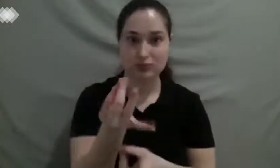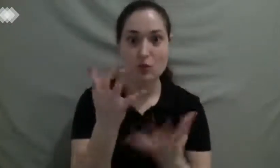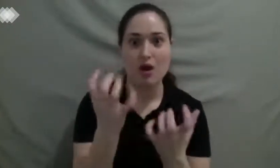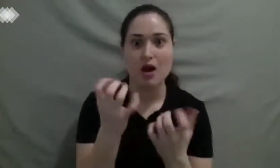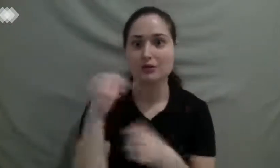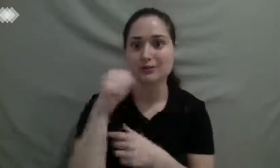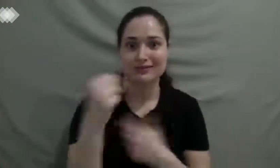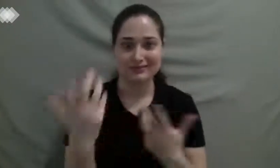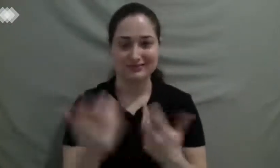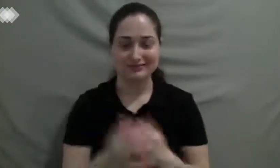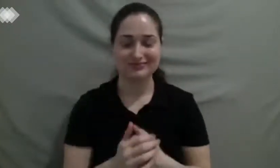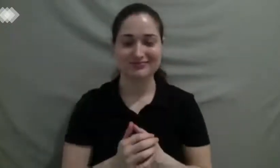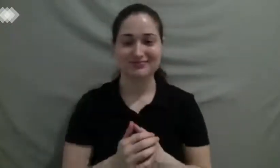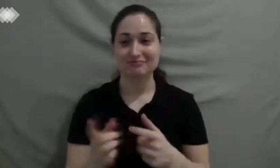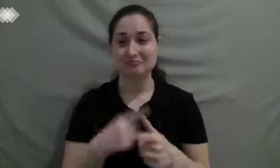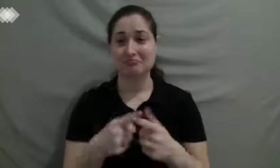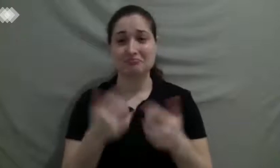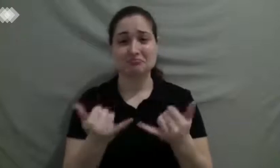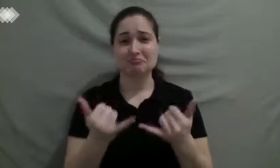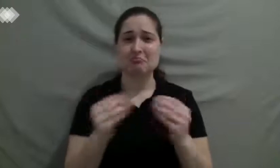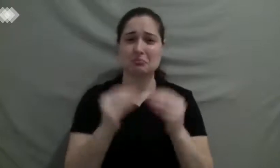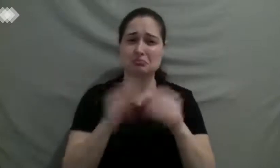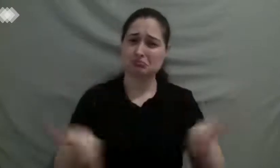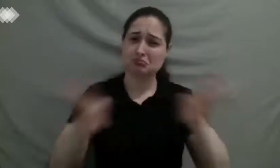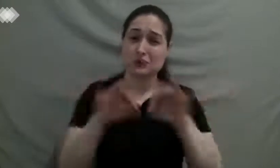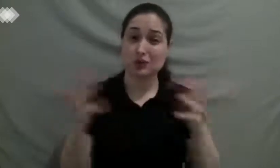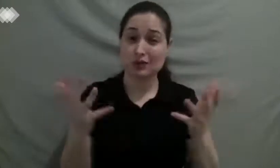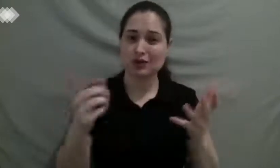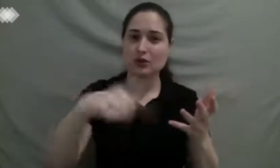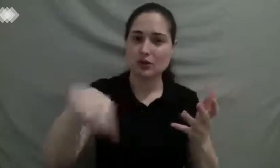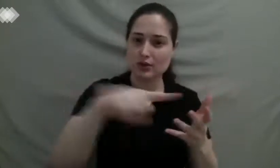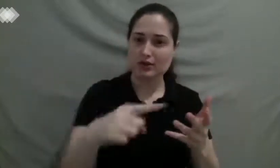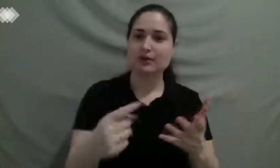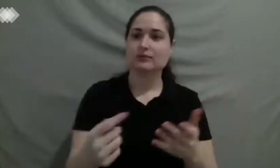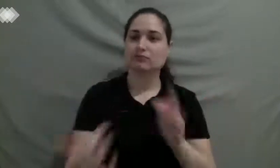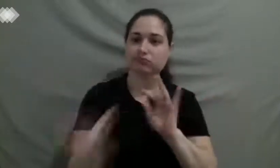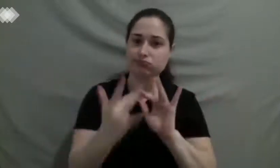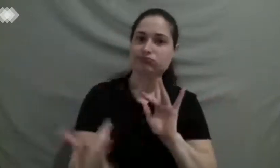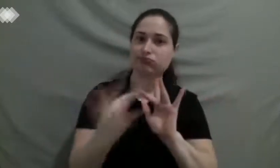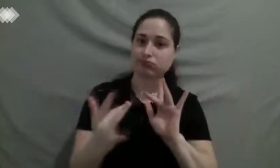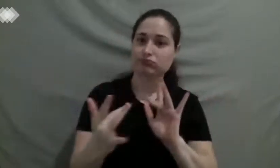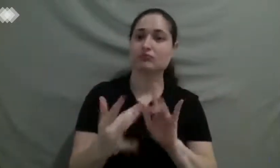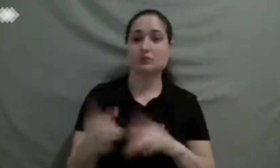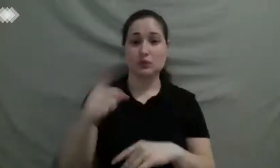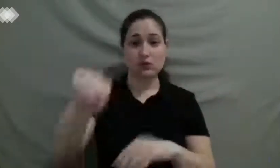Así que ahora mismo lo más importante es que ustedes nos den seguimiento al Colegio de Psicólogos